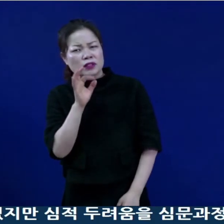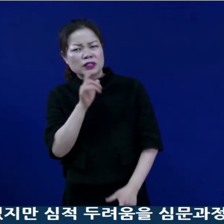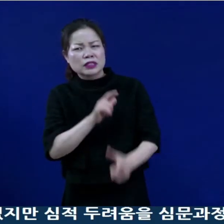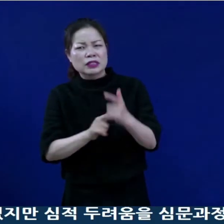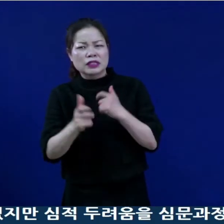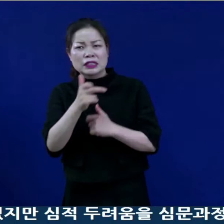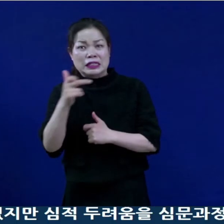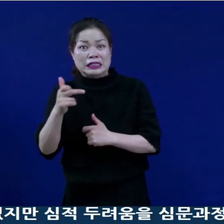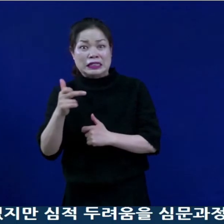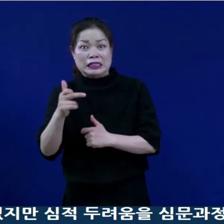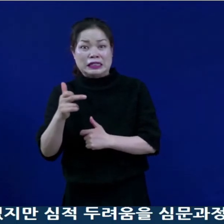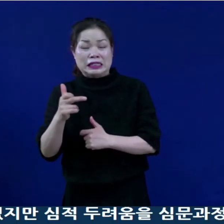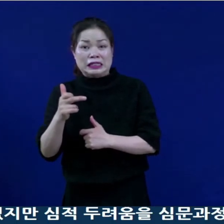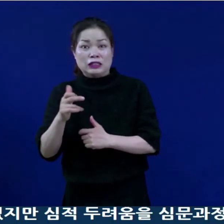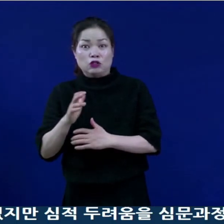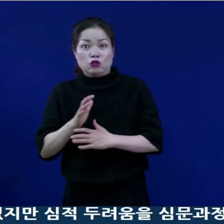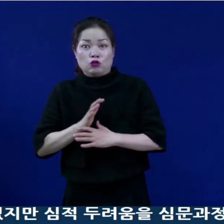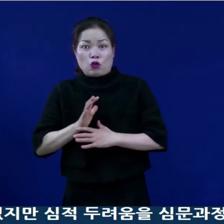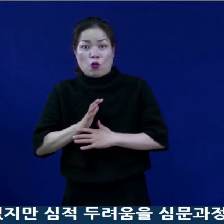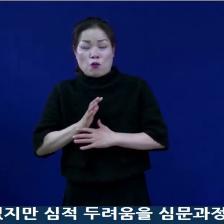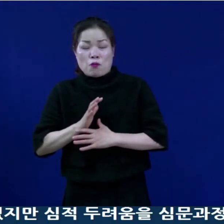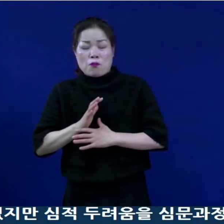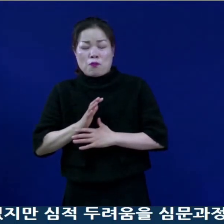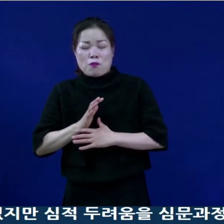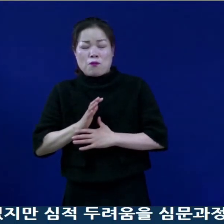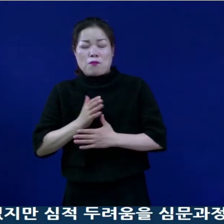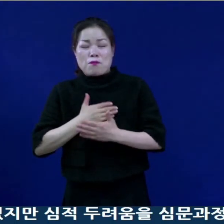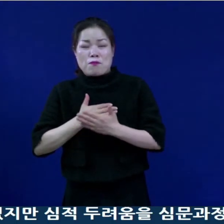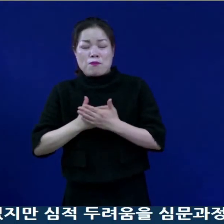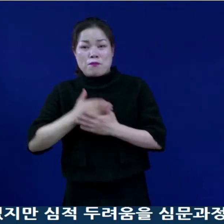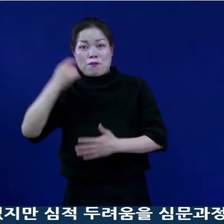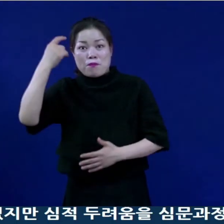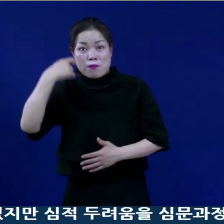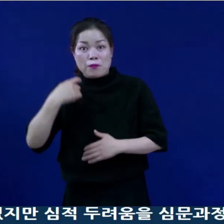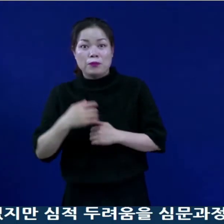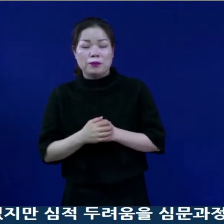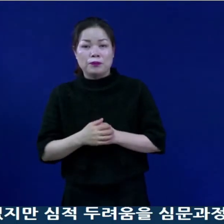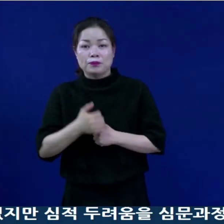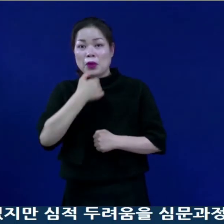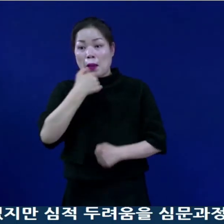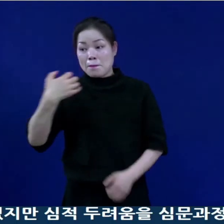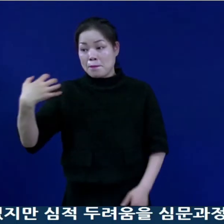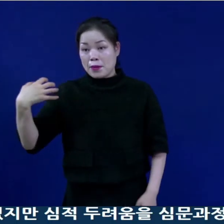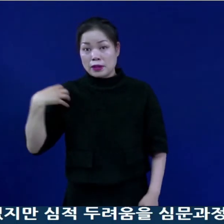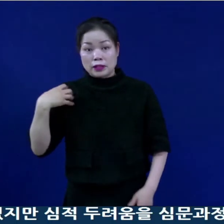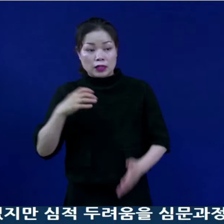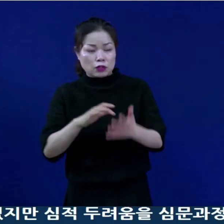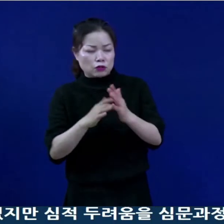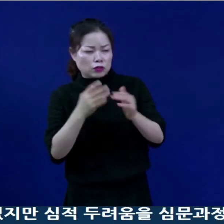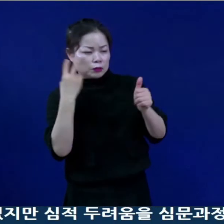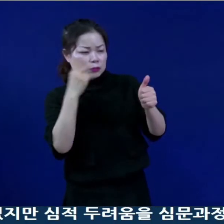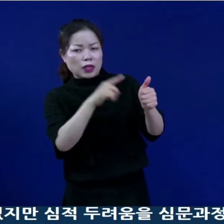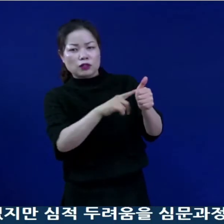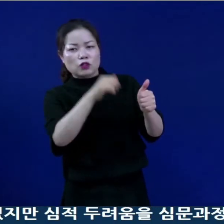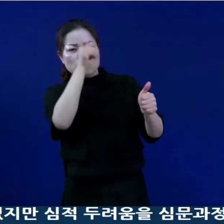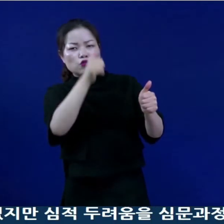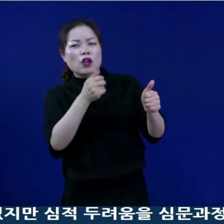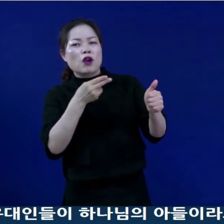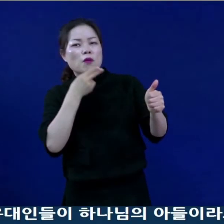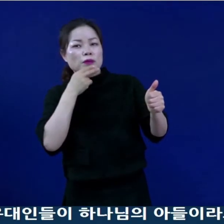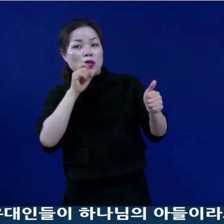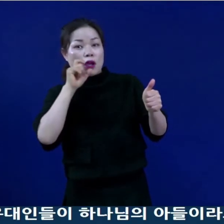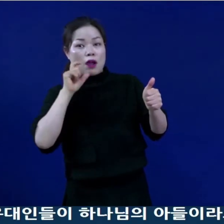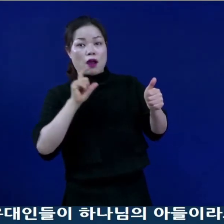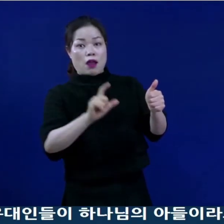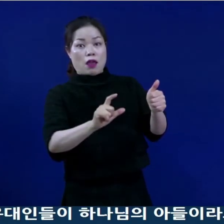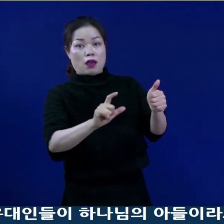큰 두려움을 느꼈던 것입니다. 여러분 당연히 빌라도는 예수님을 향해서 무죄를